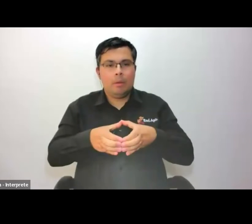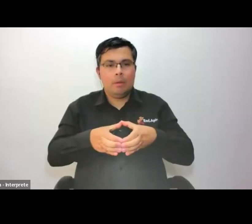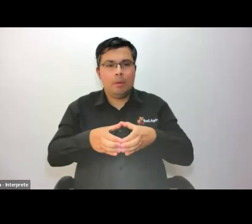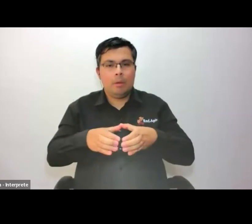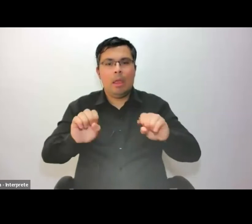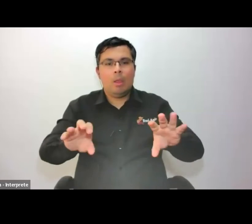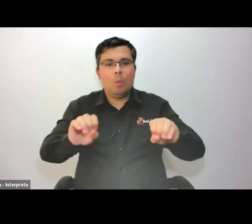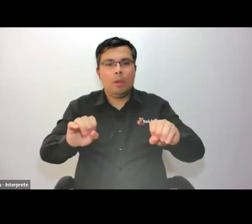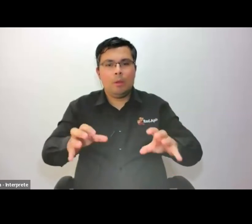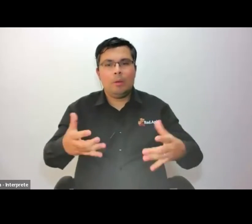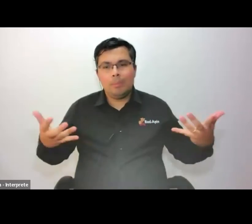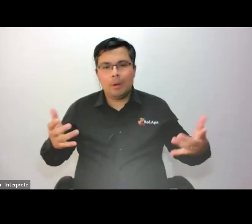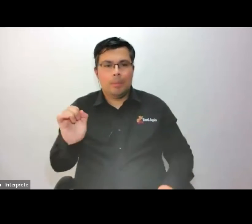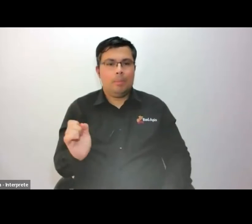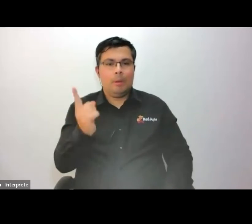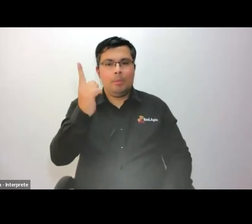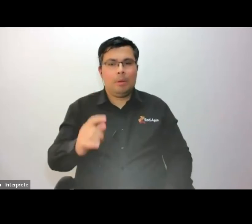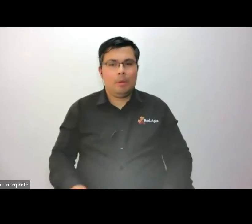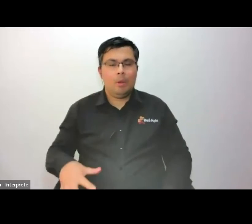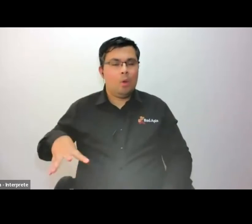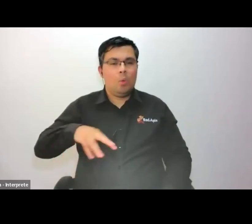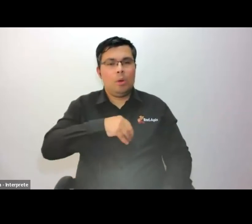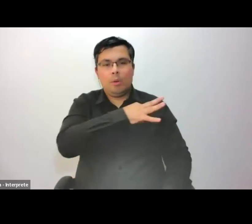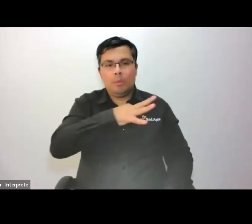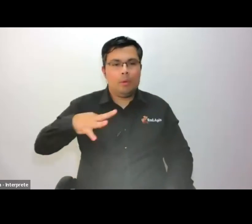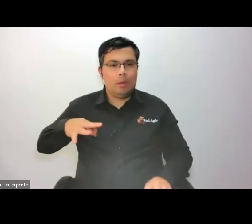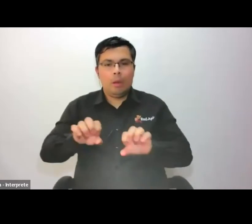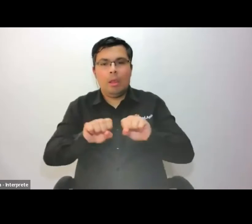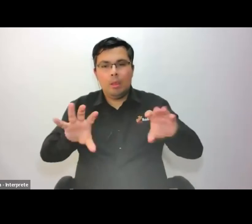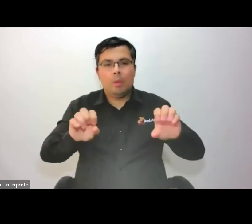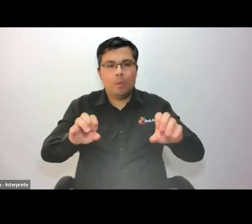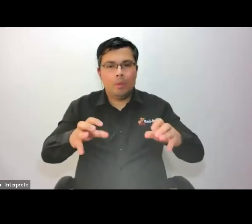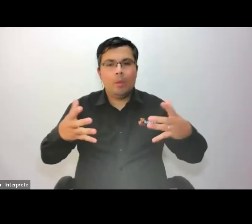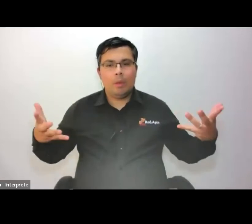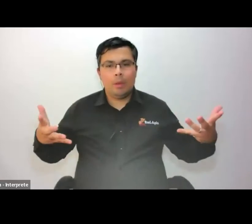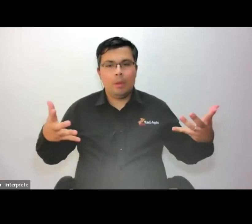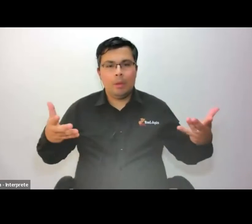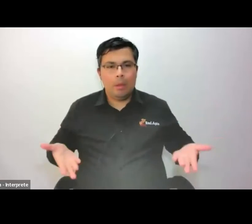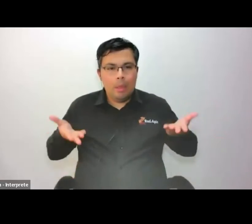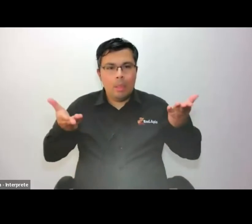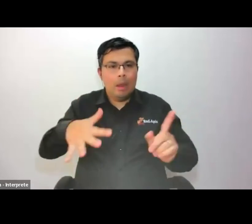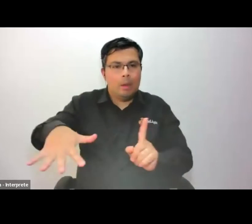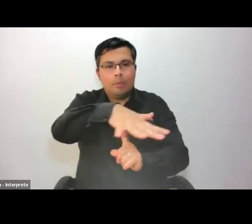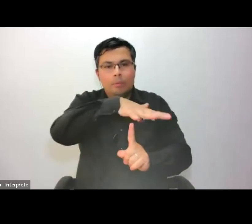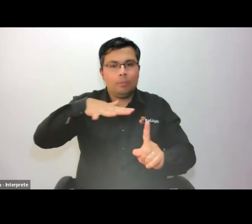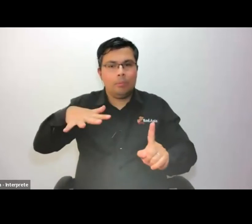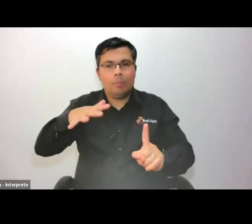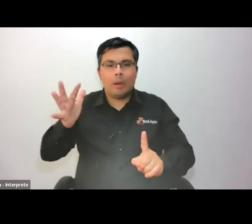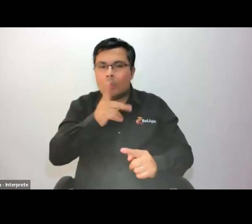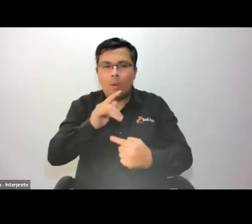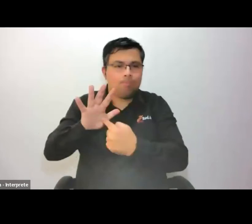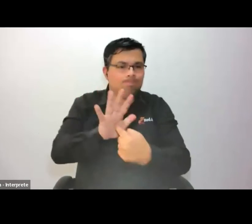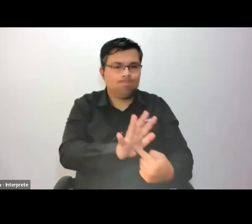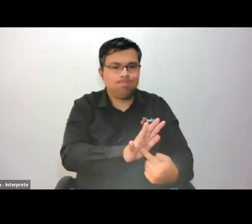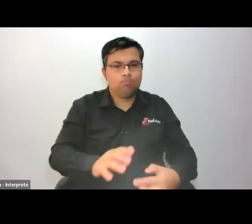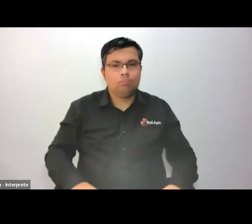nuestro deber es, por supuesto, generar todas las condiciones para que no haya discriminación arbitraria en ninguna parte del sistema, ¿no? Ese es como nuestro